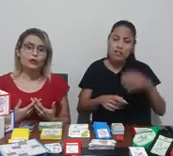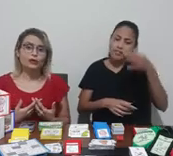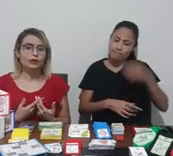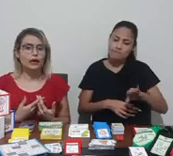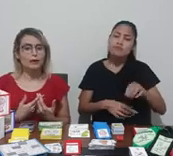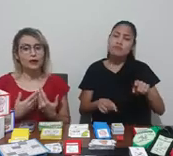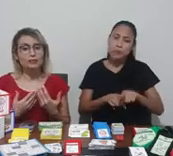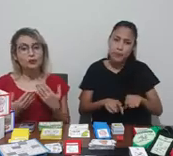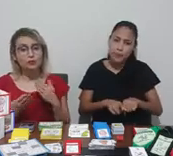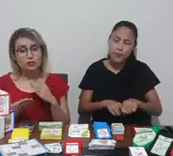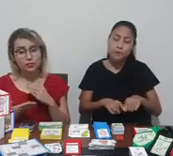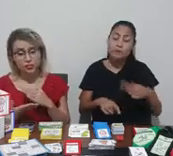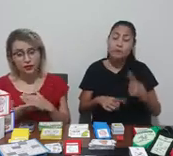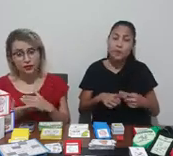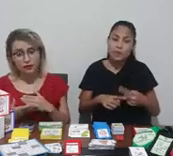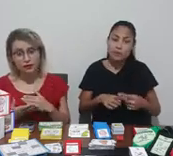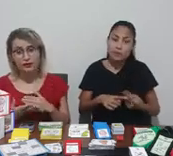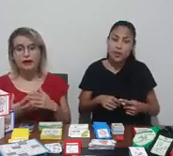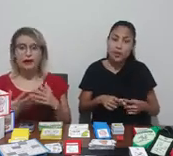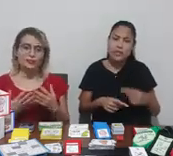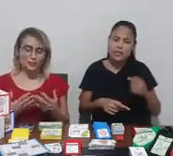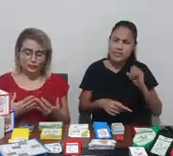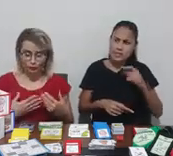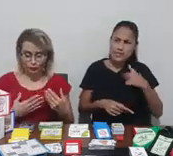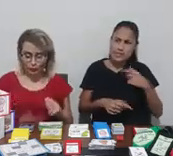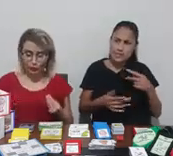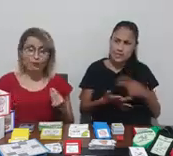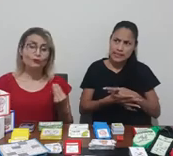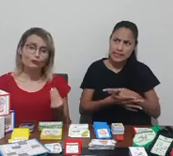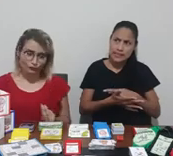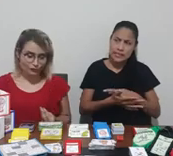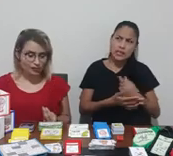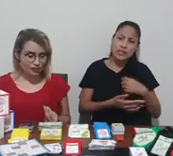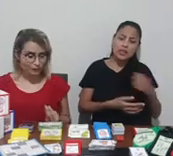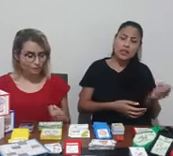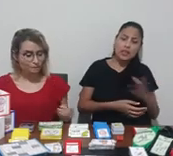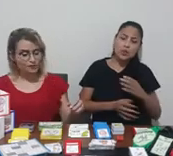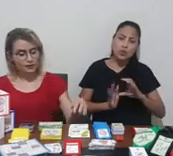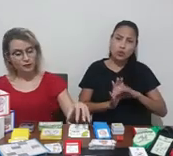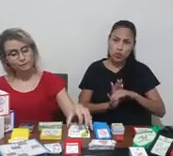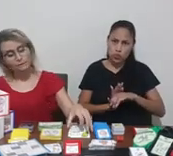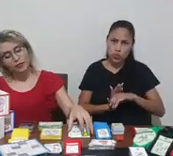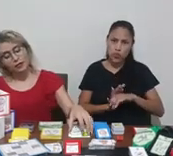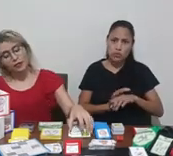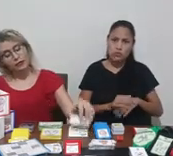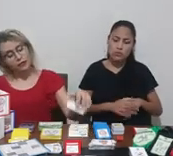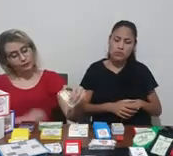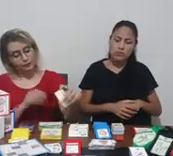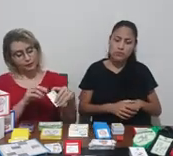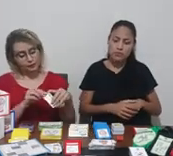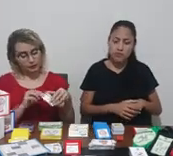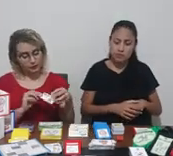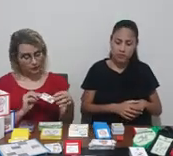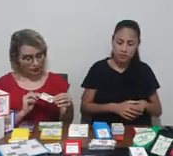Por quê? A partir do momento que a gente erra, a gente constrói um novo conceito, certo?